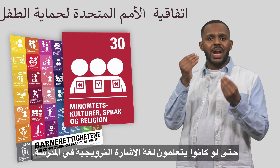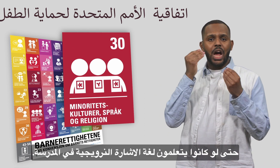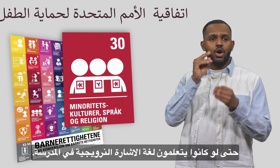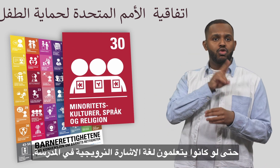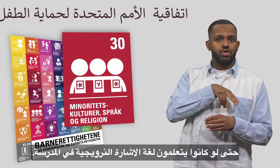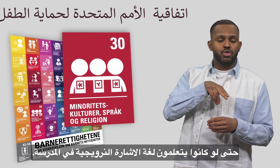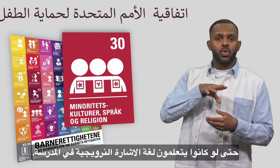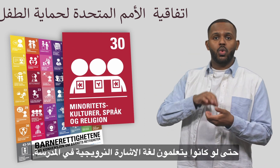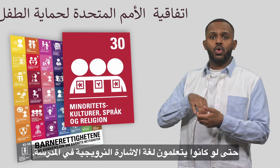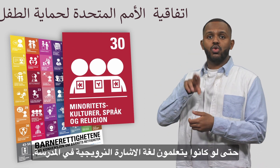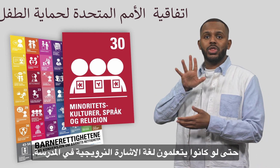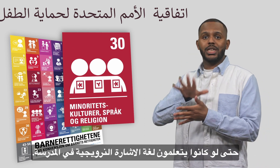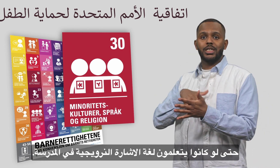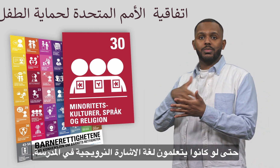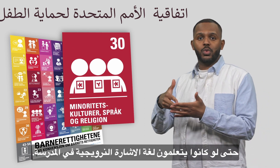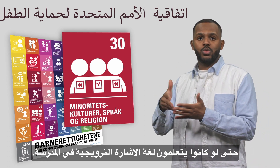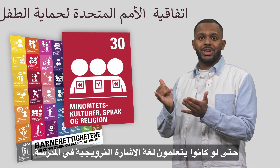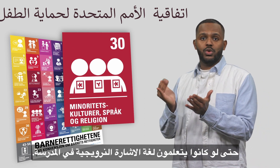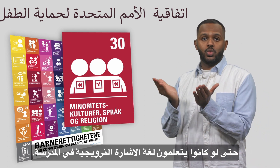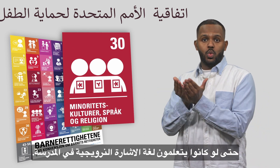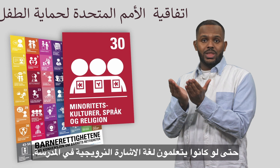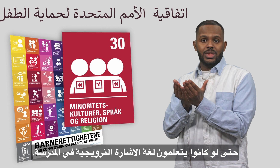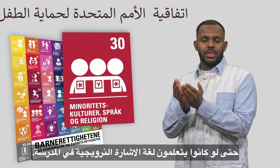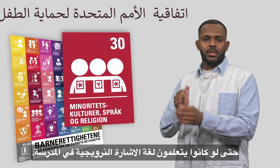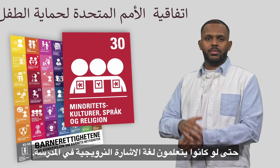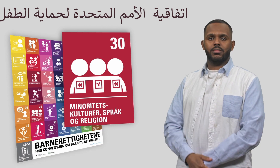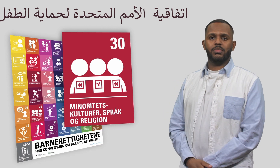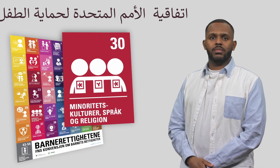حتى لو كانوا يتعلمون لغة الإشارة النرويجية في المدرسة.